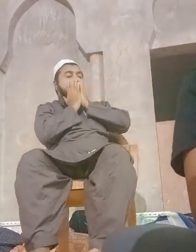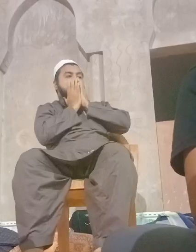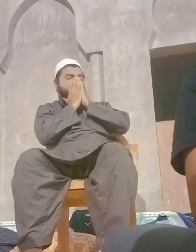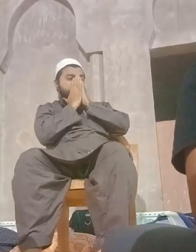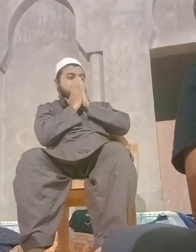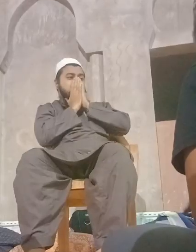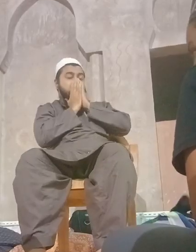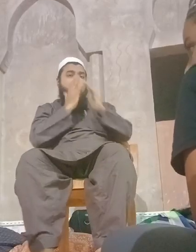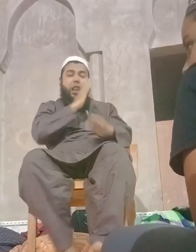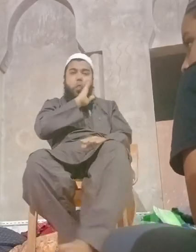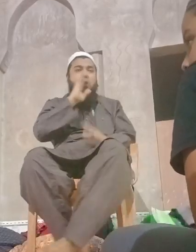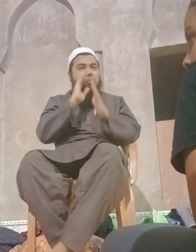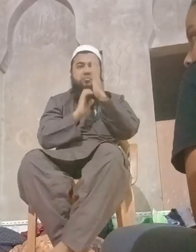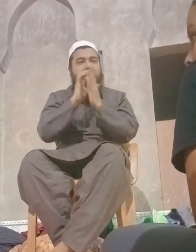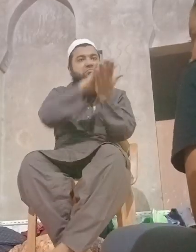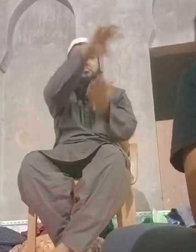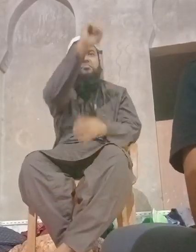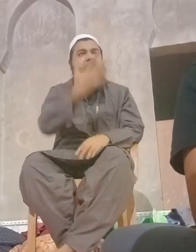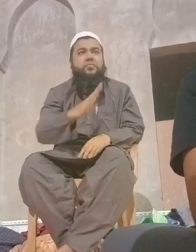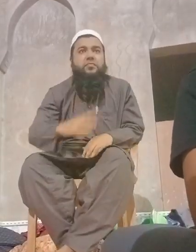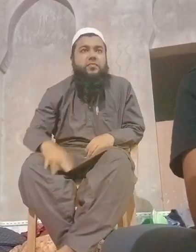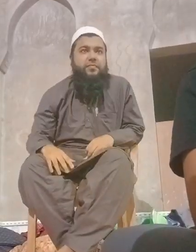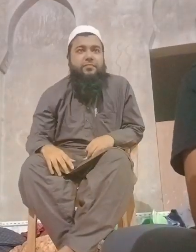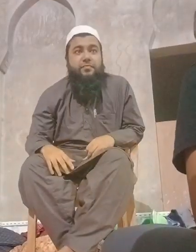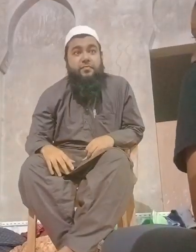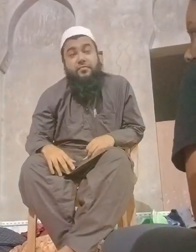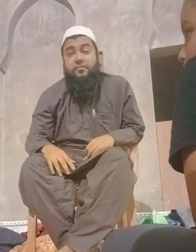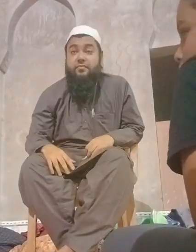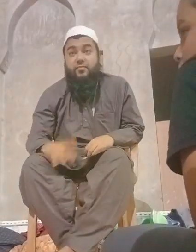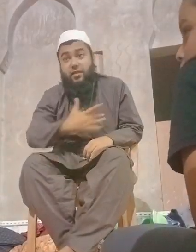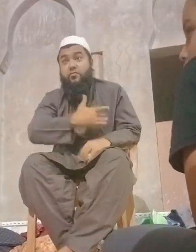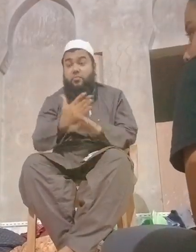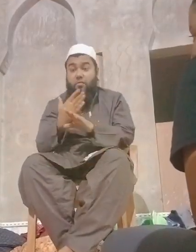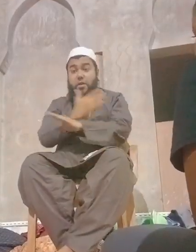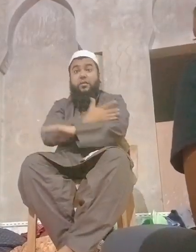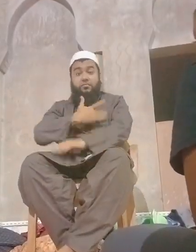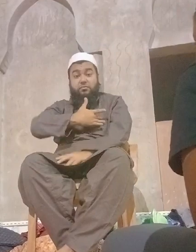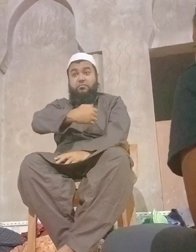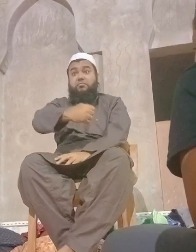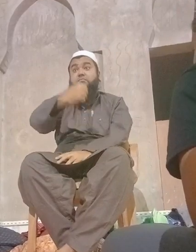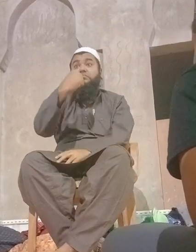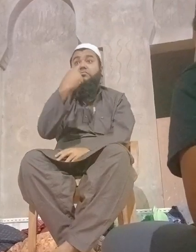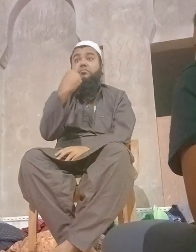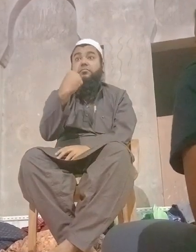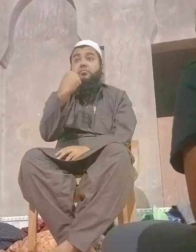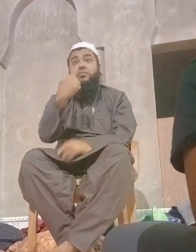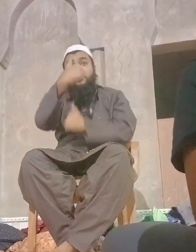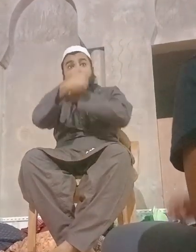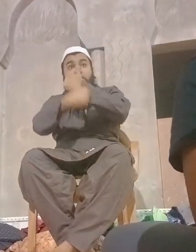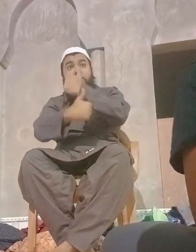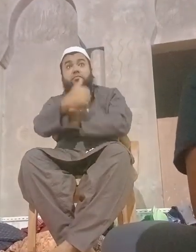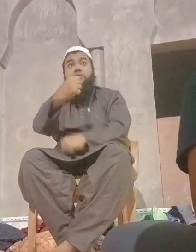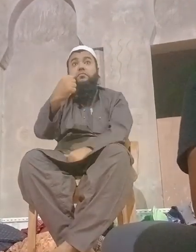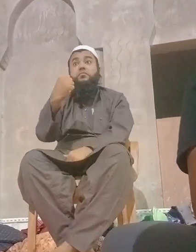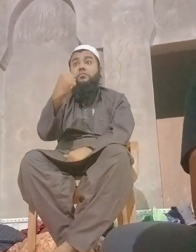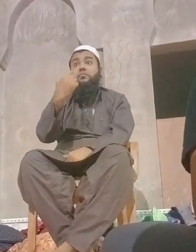নিজেকে সাবধান করে যেতে হবে। ইমানকে মজবুত বানাও, ইমানের পরীক্ষাতে পাস করো। ইব্রাহিম